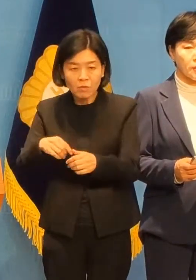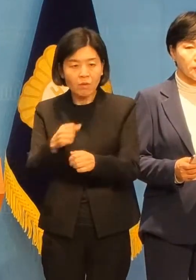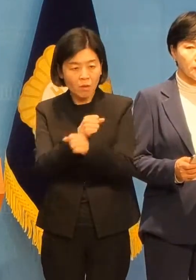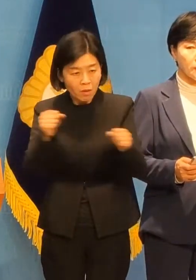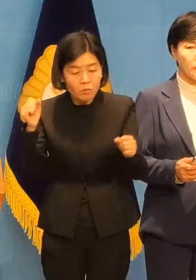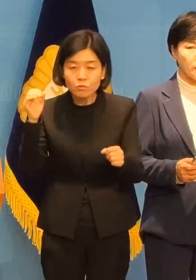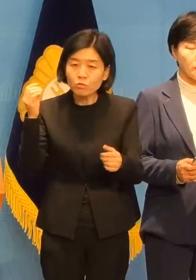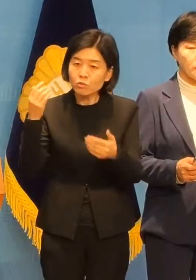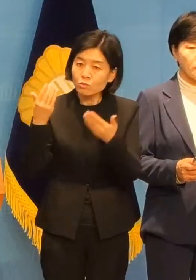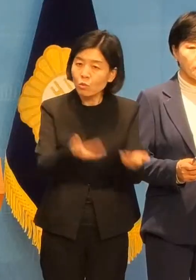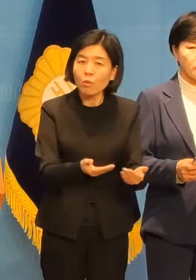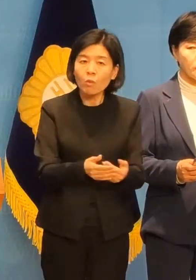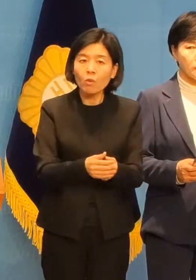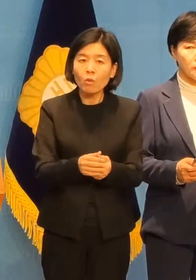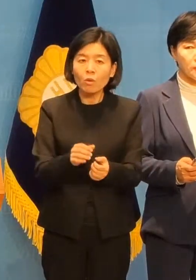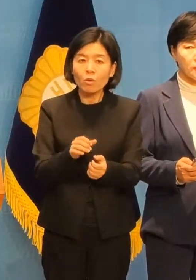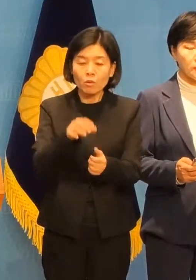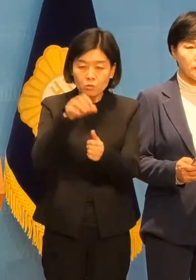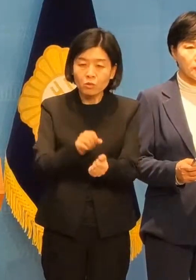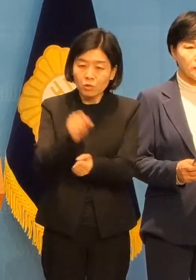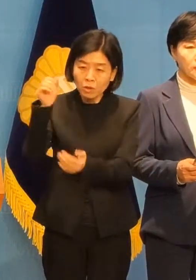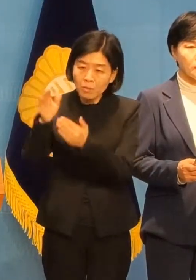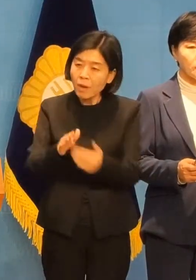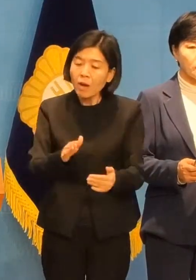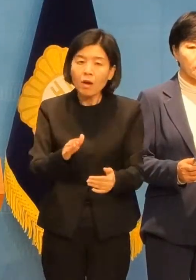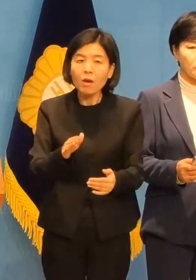결정에 납득할 국민은 없습니다.